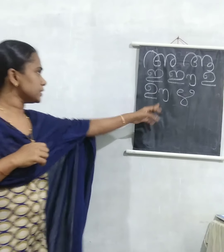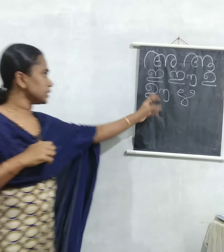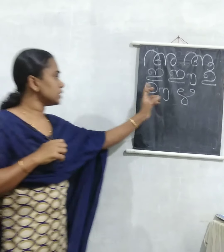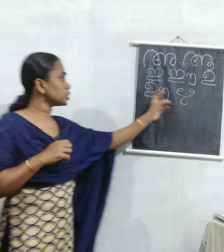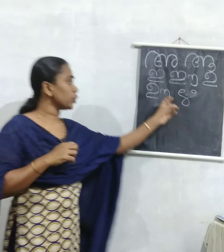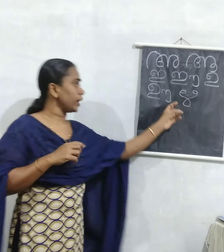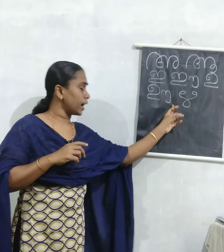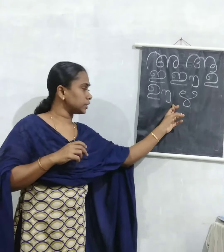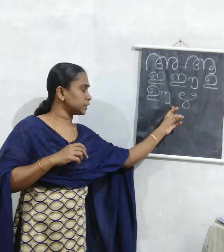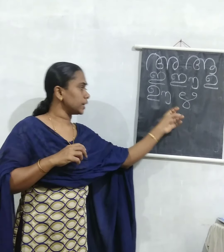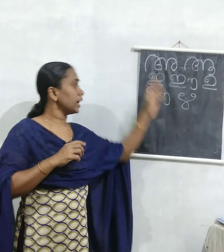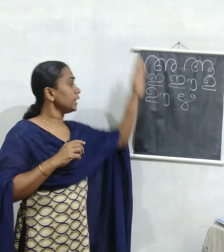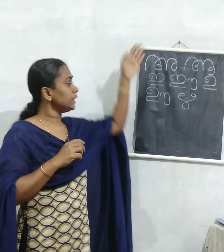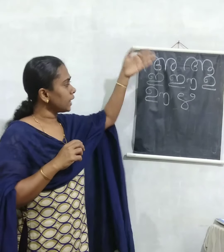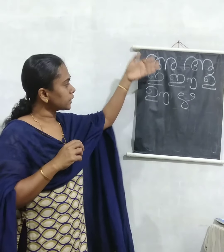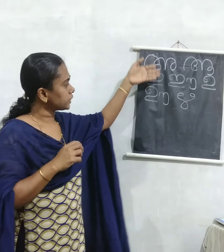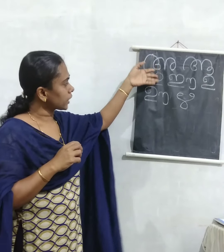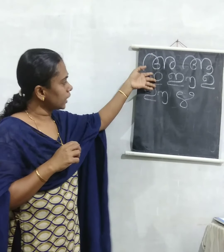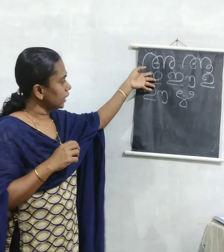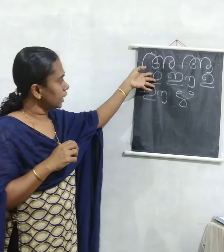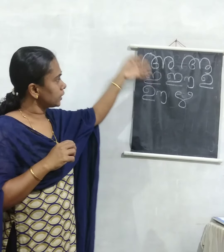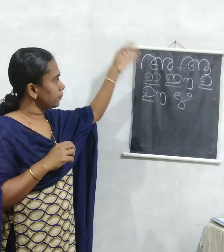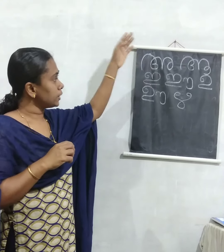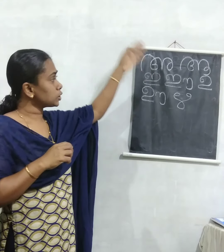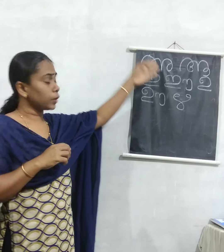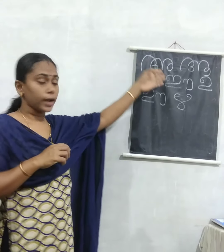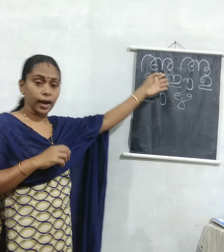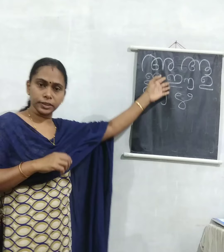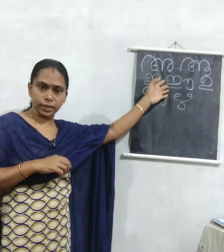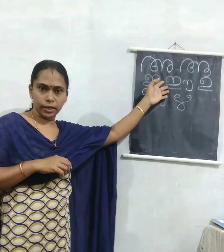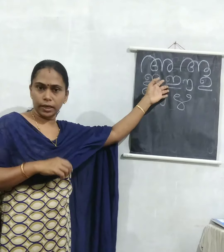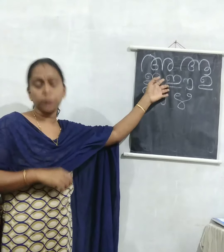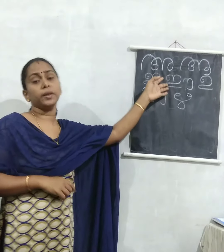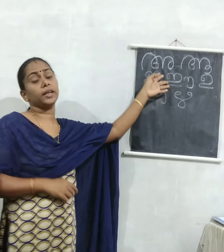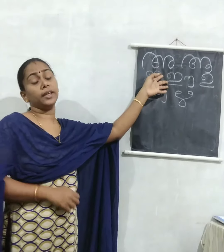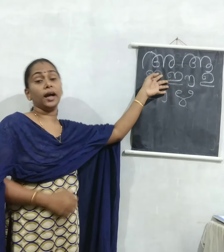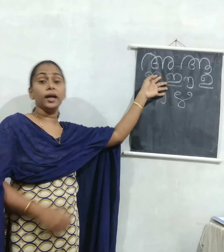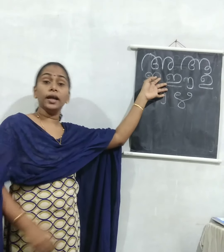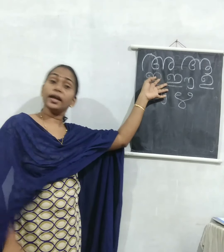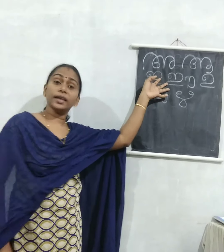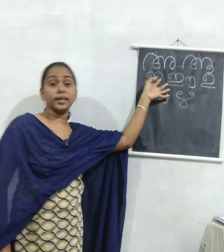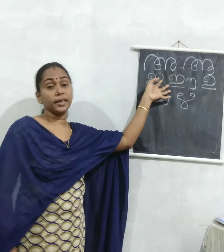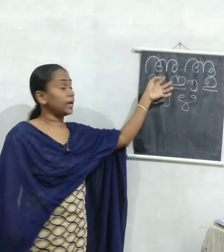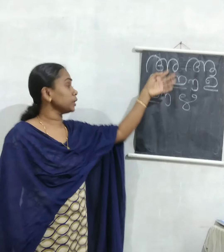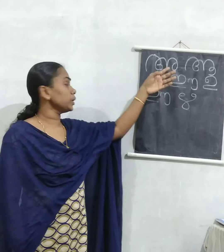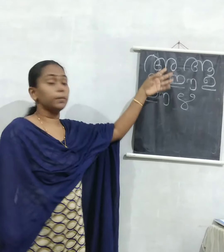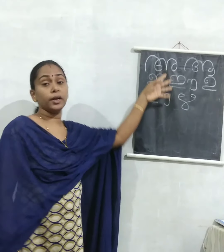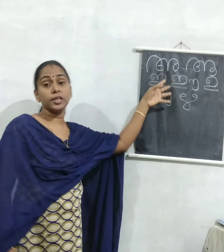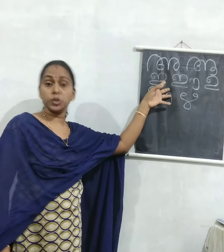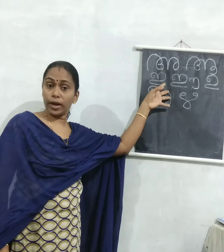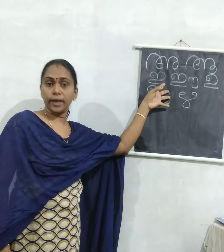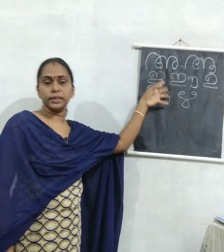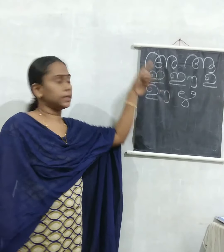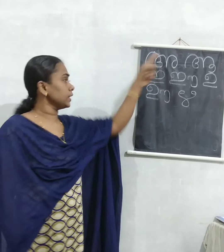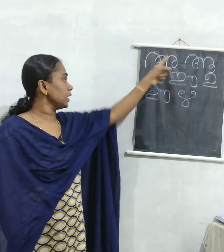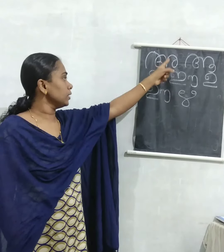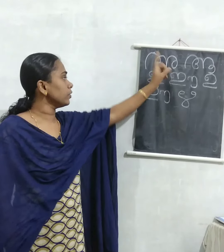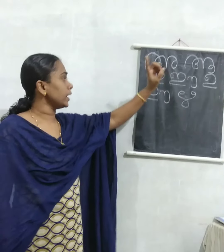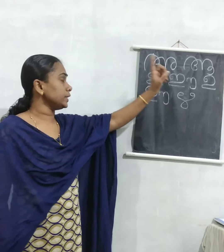പഠിച്ചത് സ്വരാക്ഷരങ്ങൾ. ഈ അക്ഷരങ്ങളെയാണ് നമ്മൾ സ്വരാക്ഷരങ്ങൾ എന്ന് പറയുക. ഏതൊക്കെയായിരുന്നു നമ്മളുടെ സ്വരാക്ഷരങ്ങൾ എന്ന് വായിക്കാം